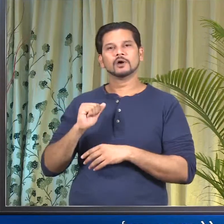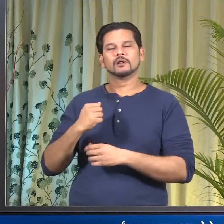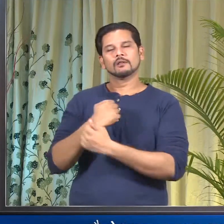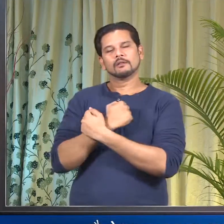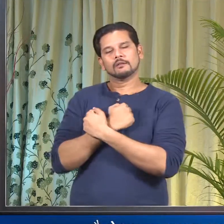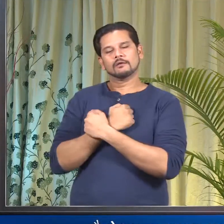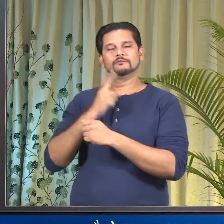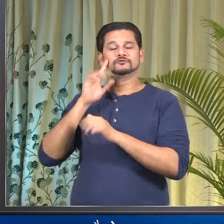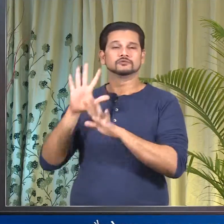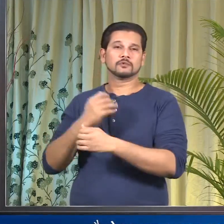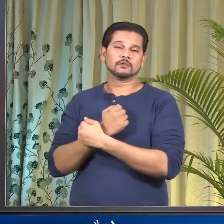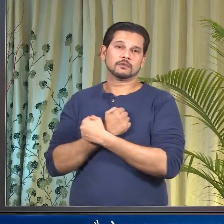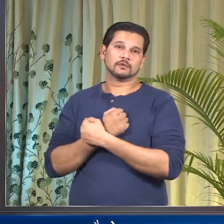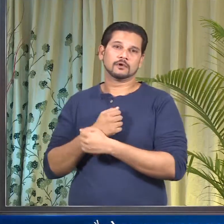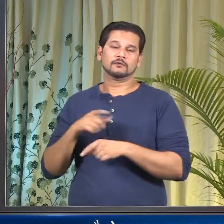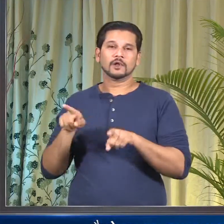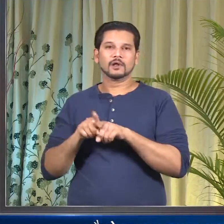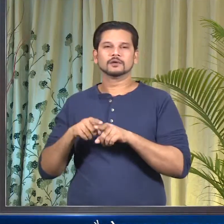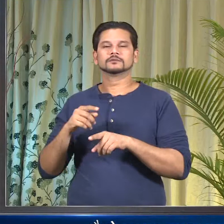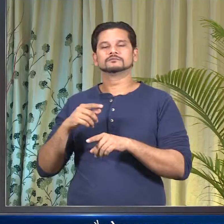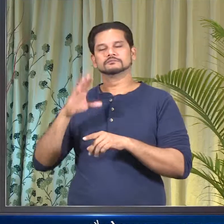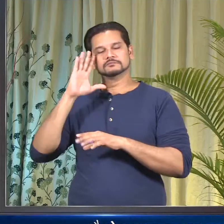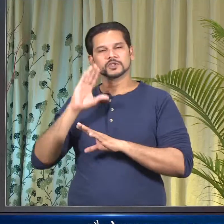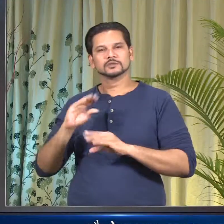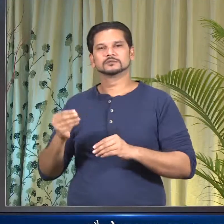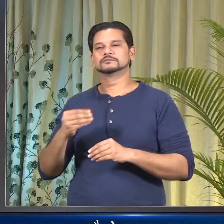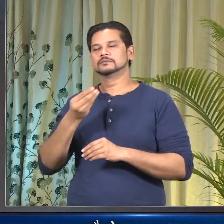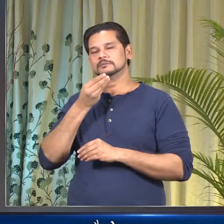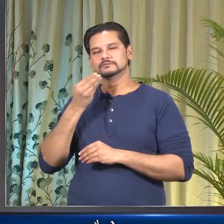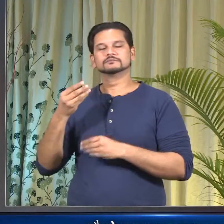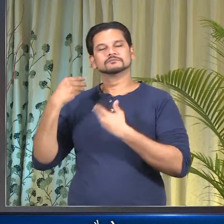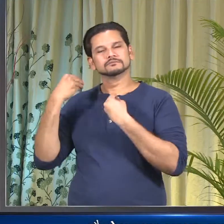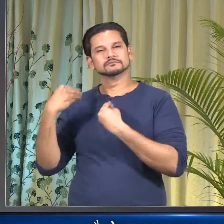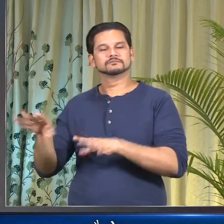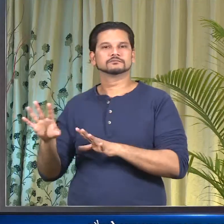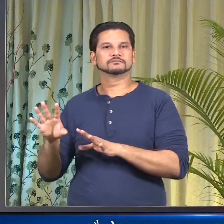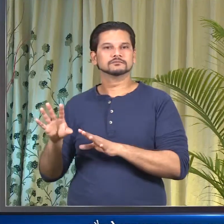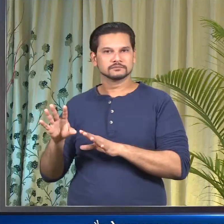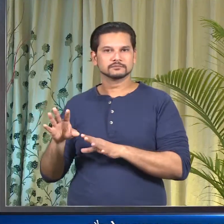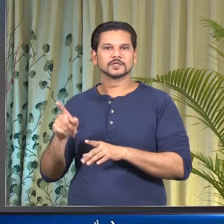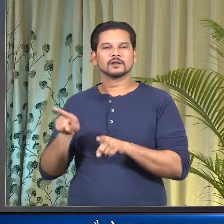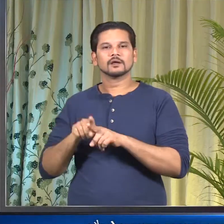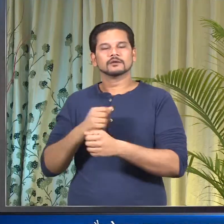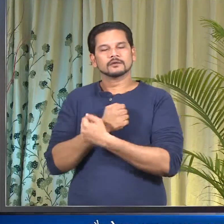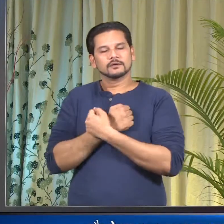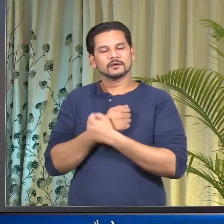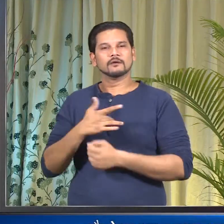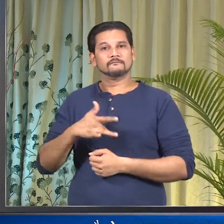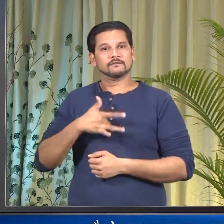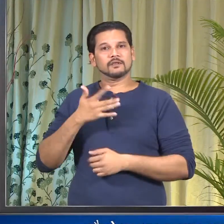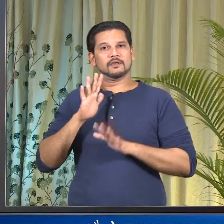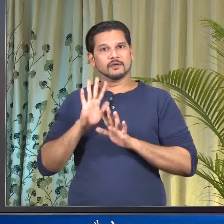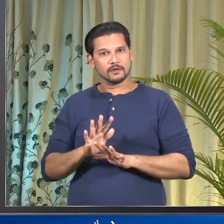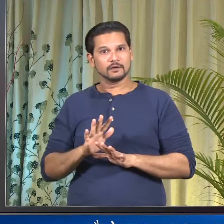और वो शमा भाव, दया भाव, करुना भाव, प्रेम भाव के कारण ही